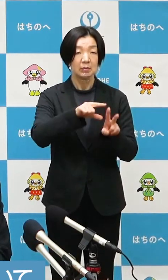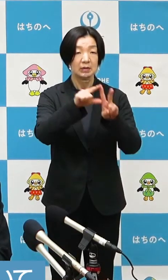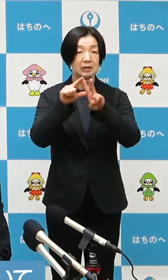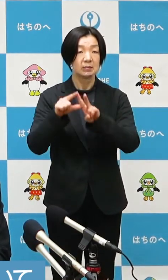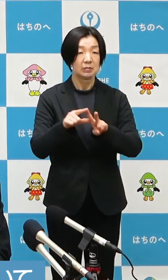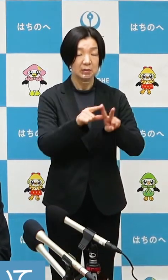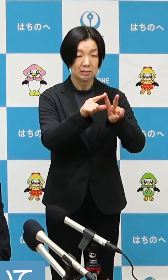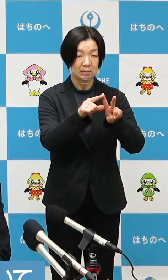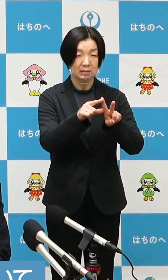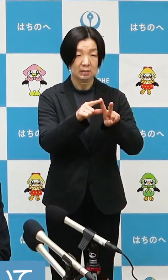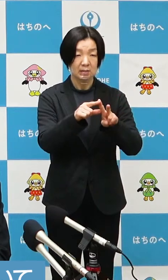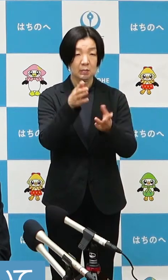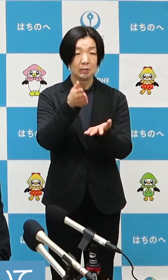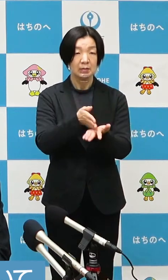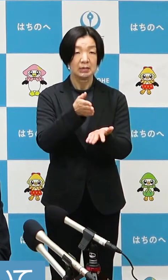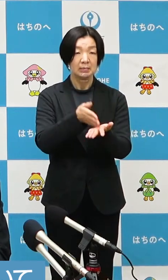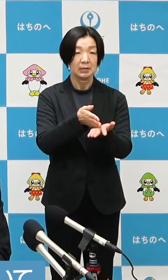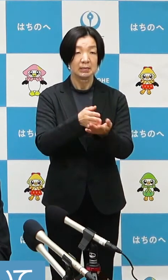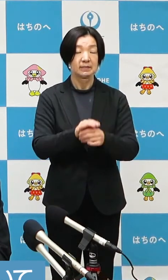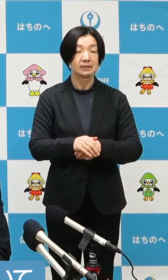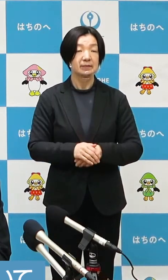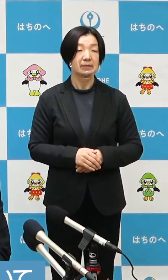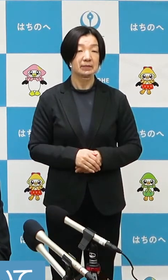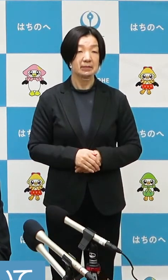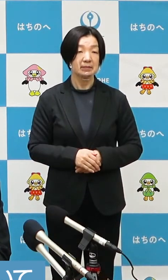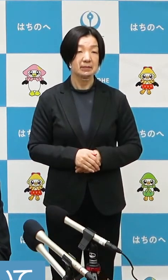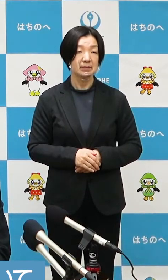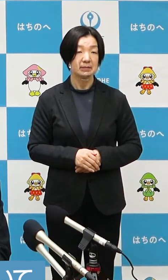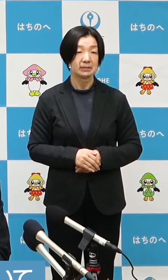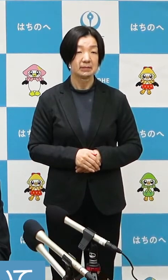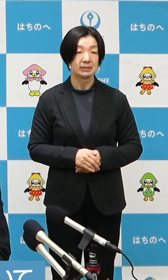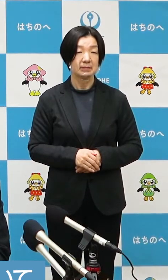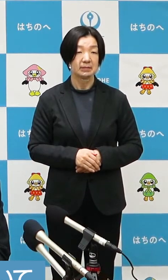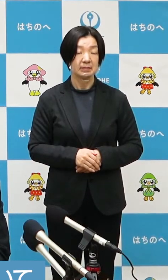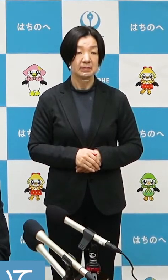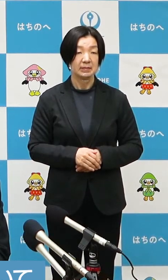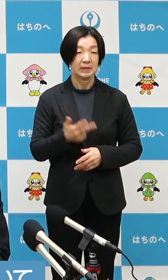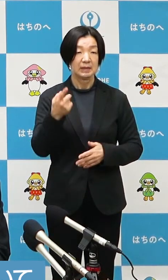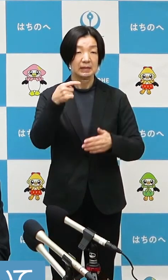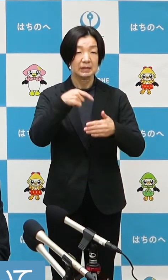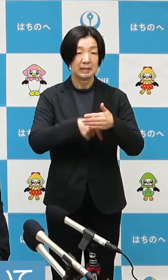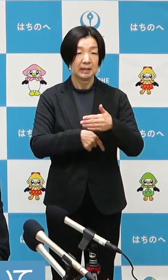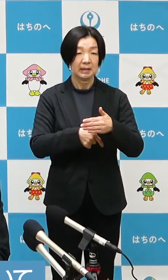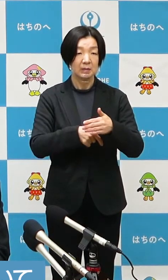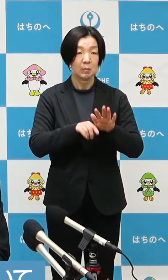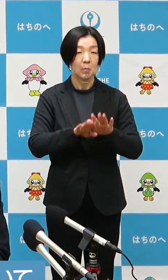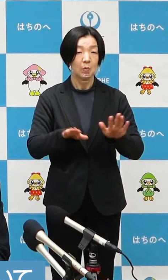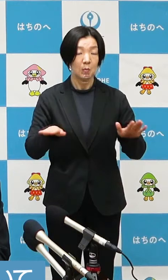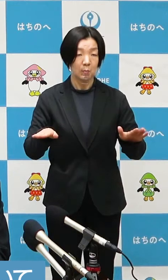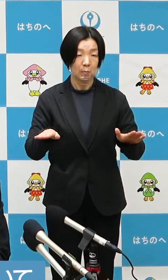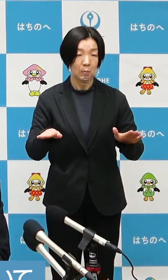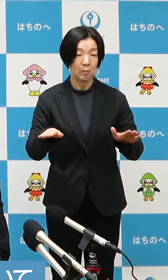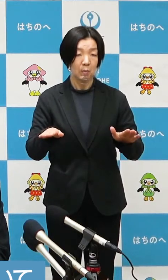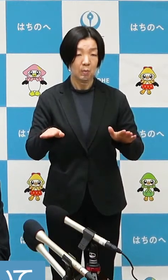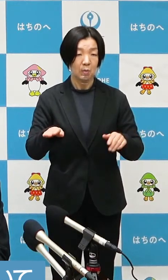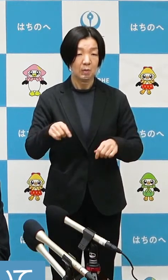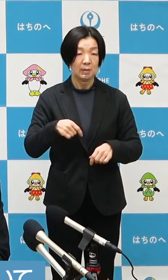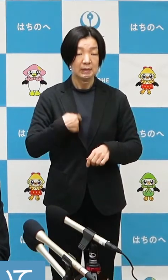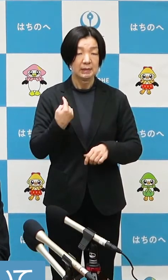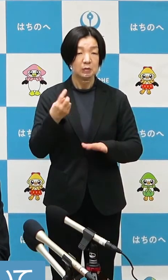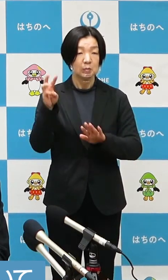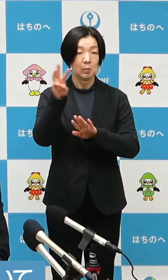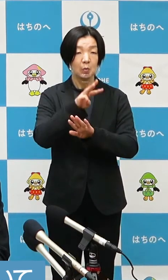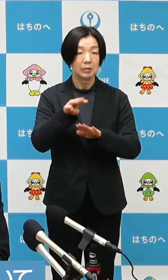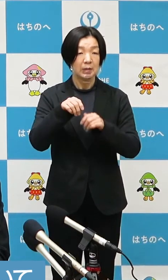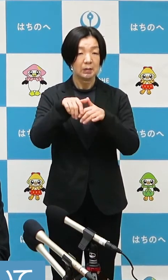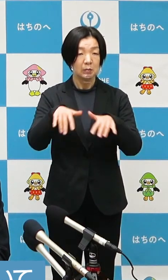DVDについてお知らせいたします市ではこの度市内の児童生徒及び